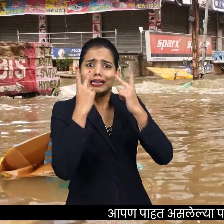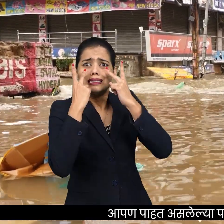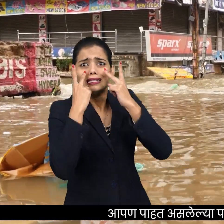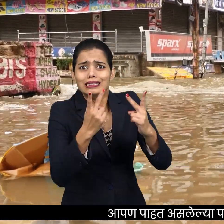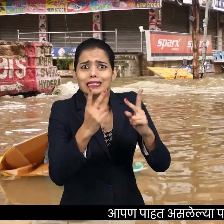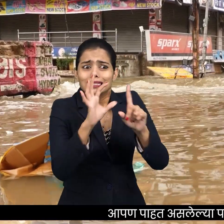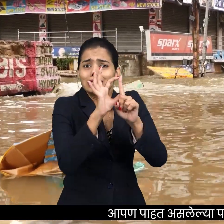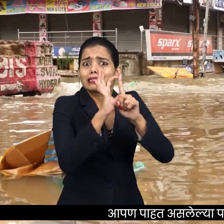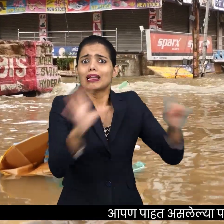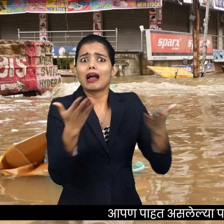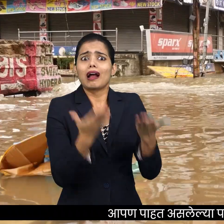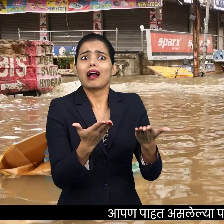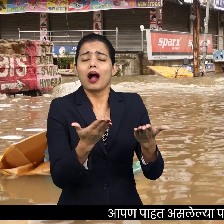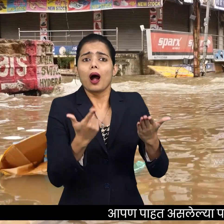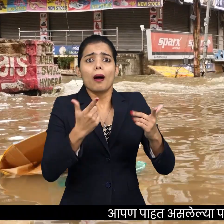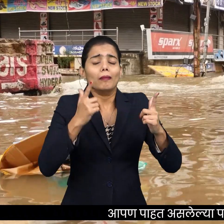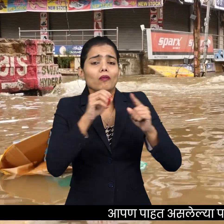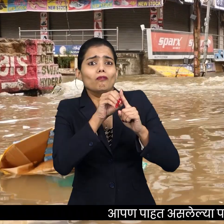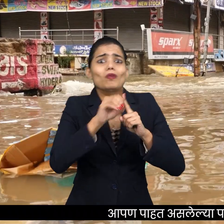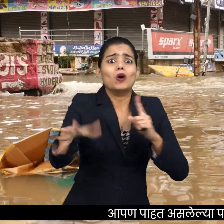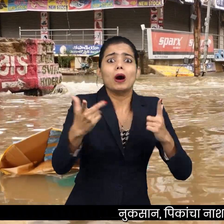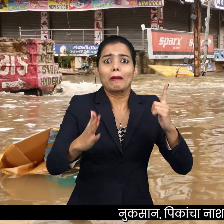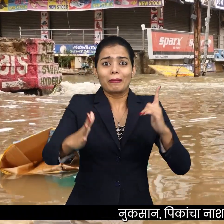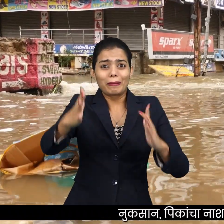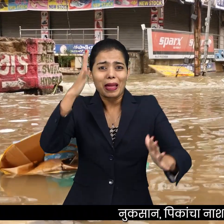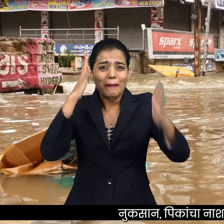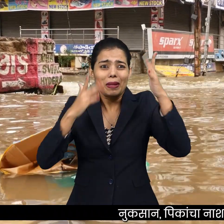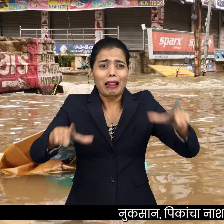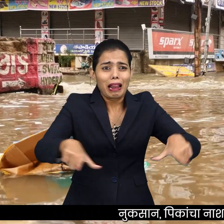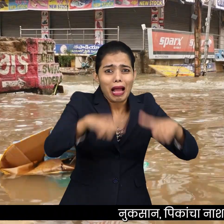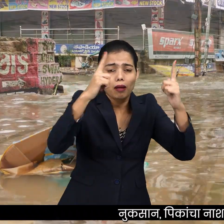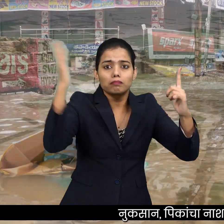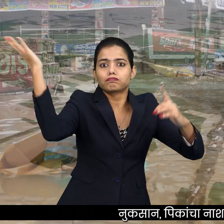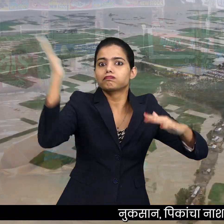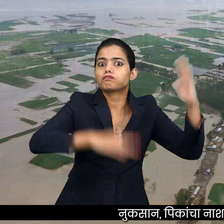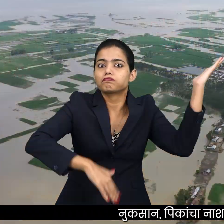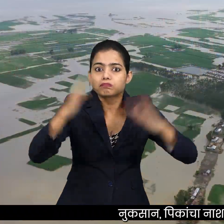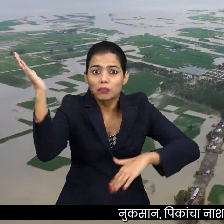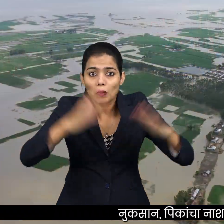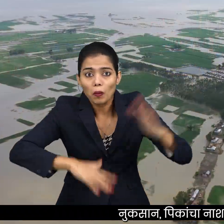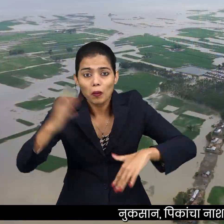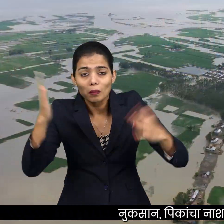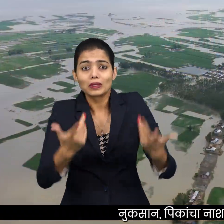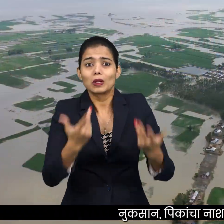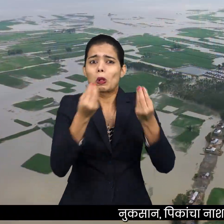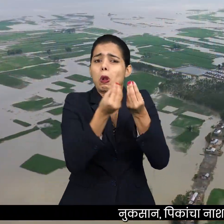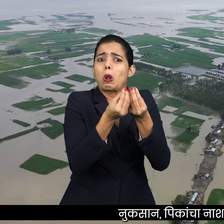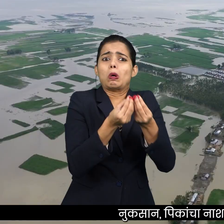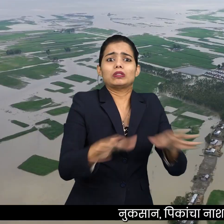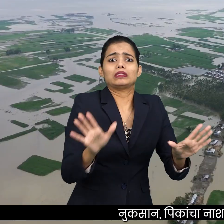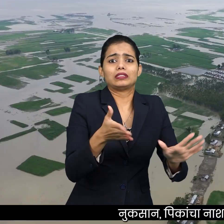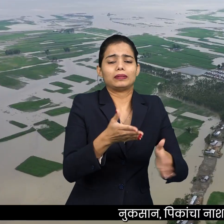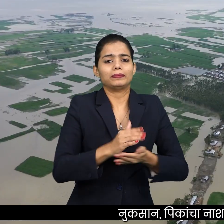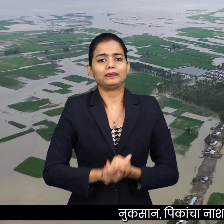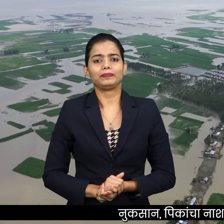आपण पाहत असलेल्या परिणामांमध्ये मालमत्तेचा नुकसान, पिकांचा नाश, पशुधनाचे